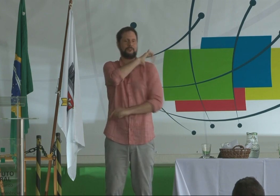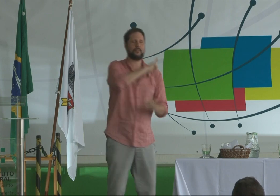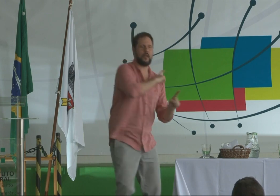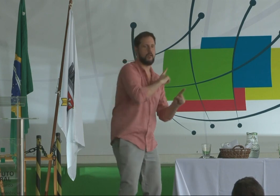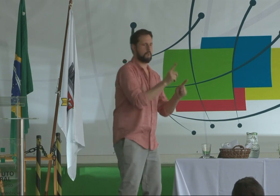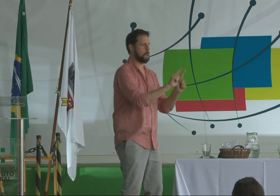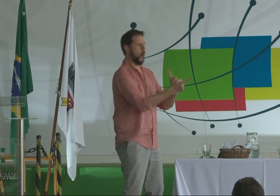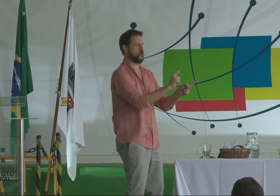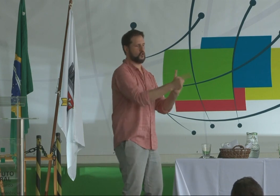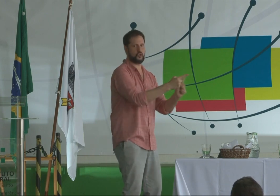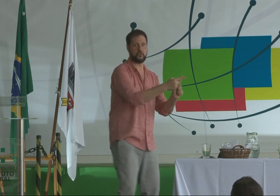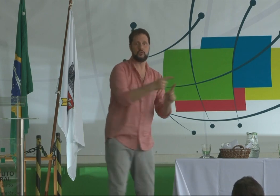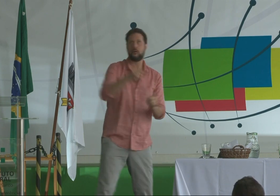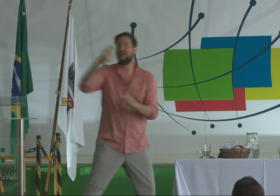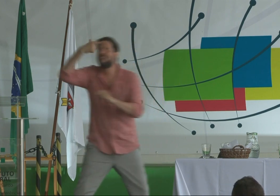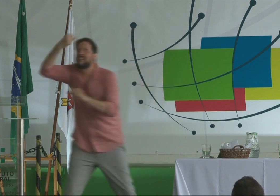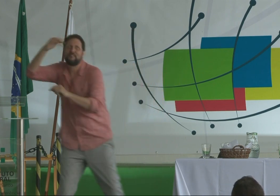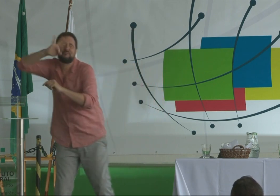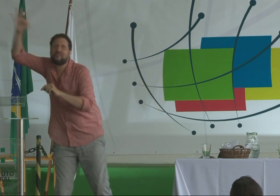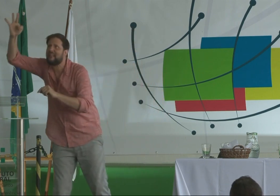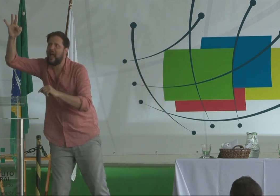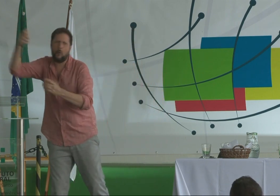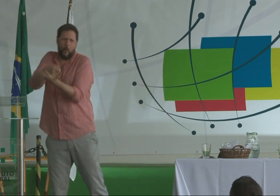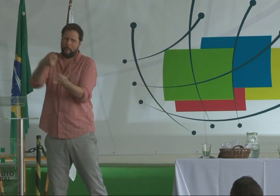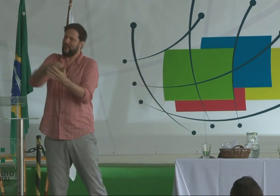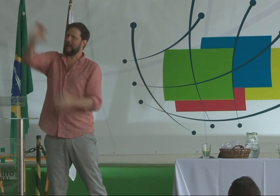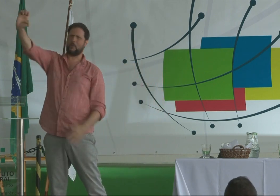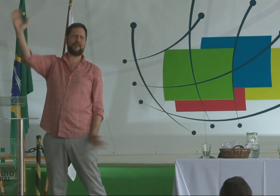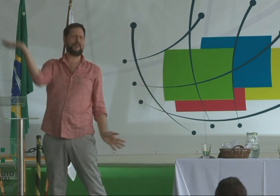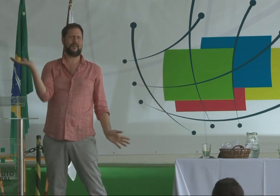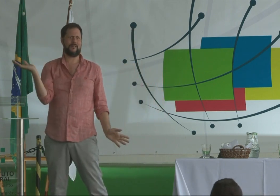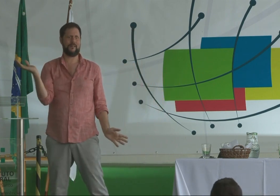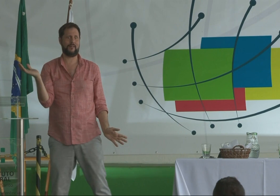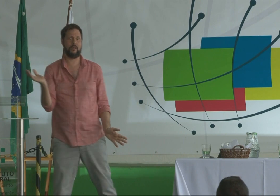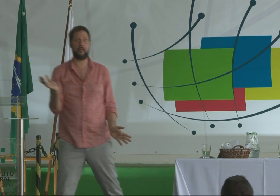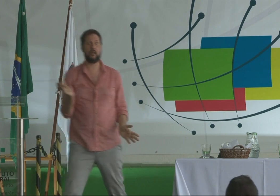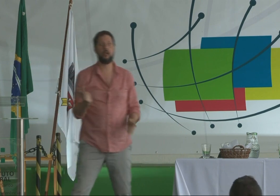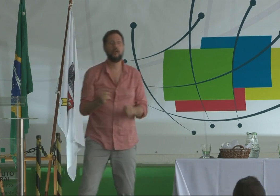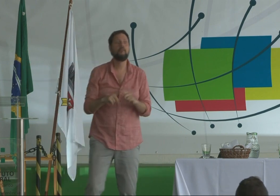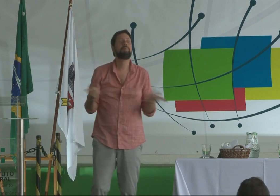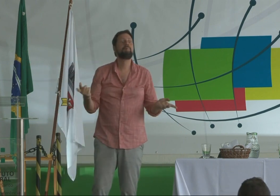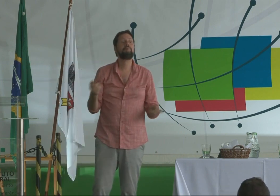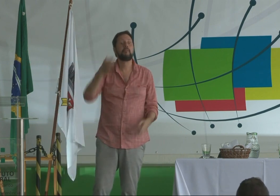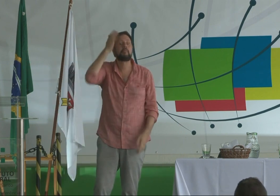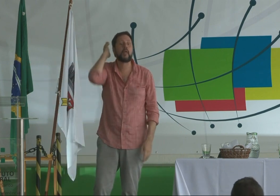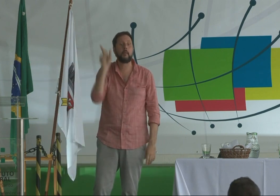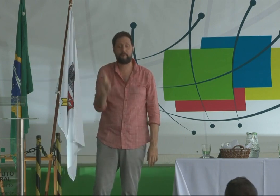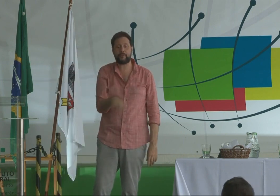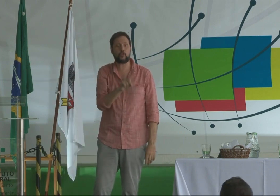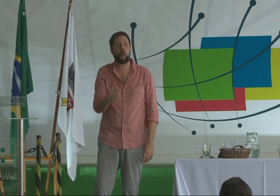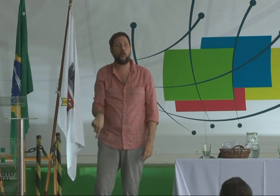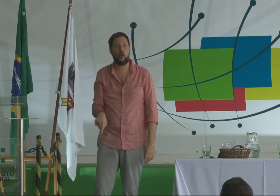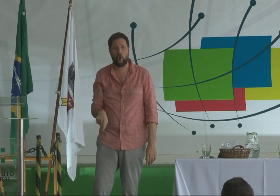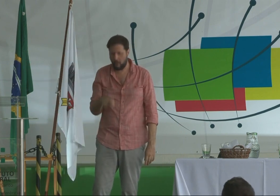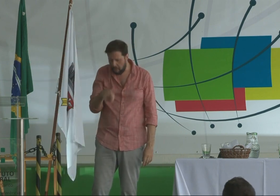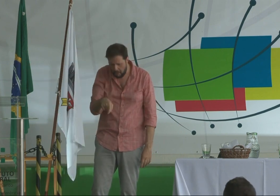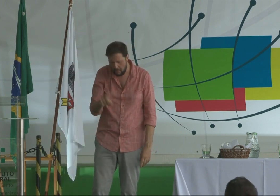da questão dos níveis dos alunos que entram do instituto. para o instituto, para o universidade nível E. E aí, chega o presidente